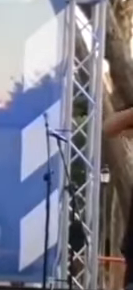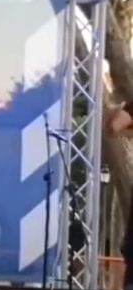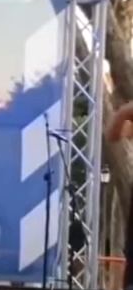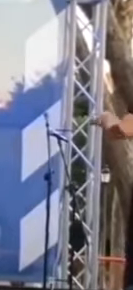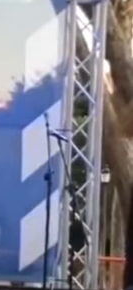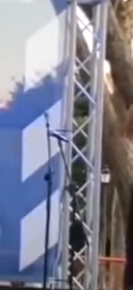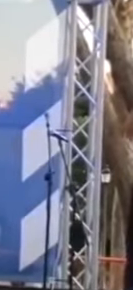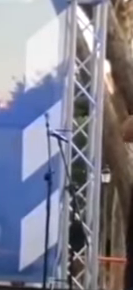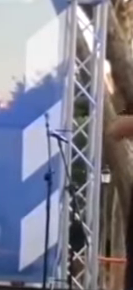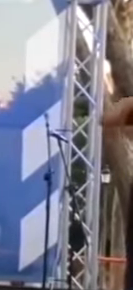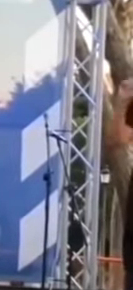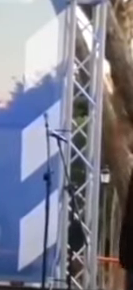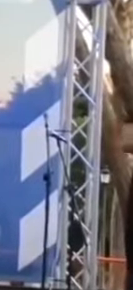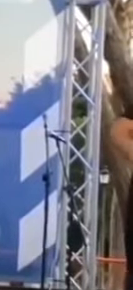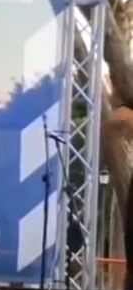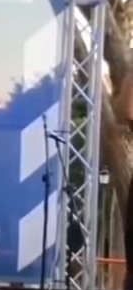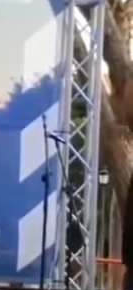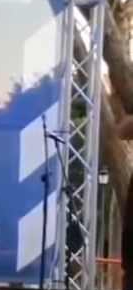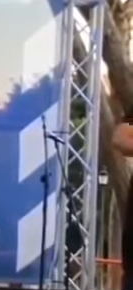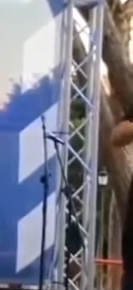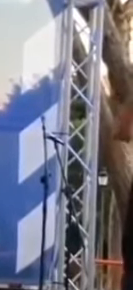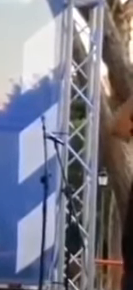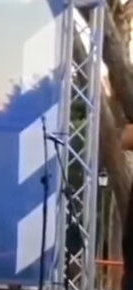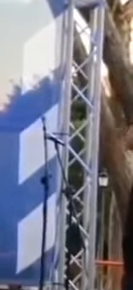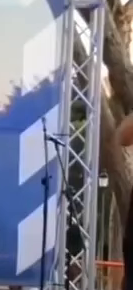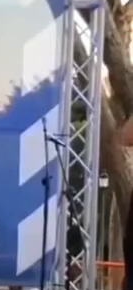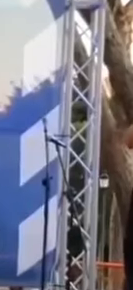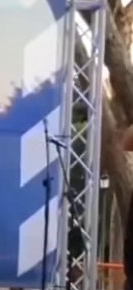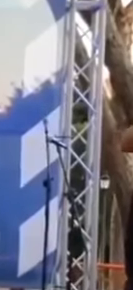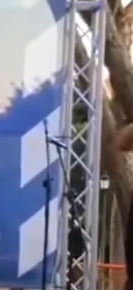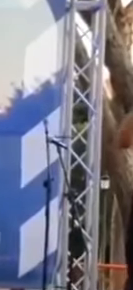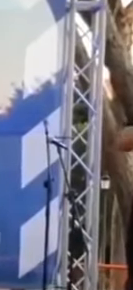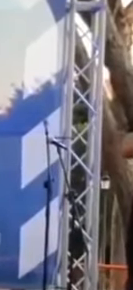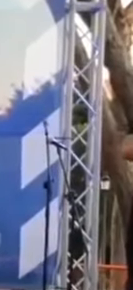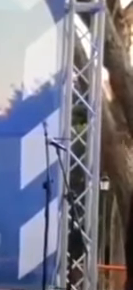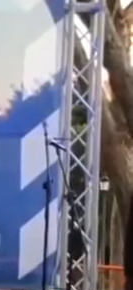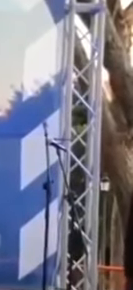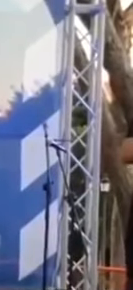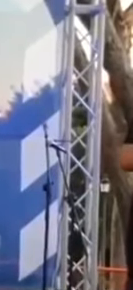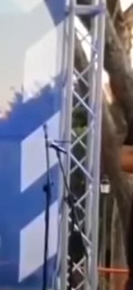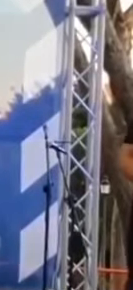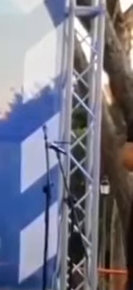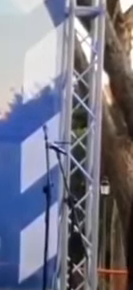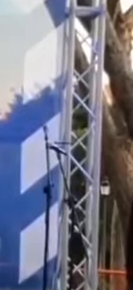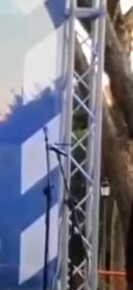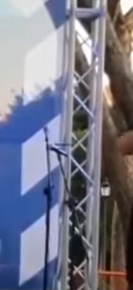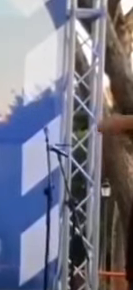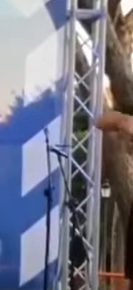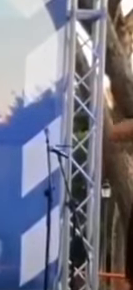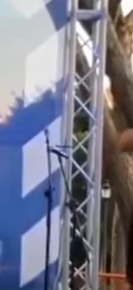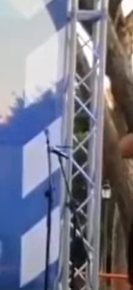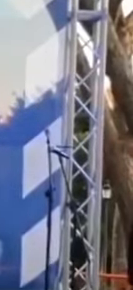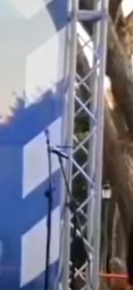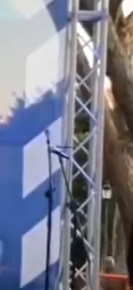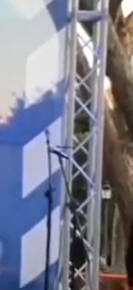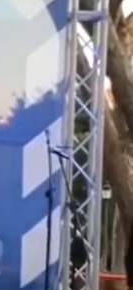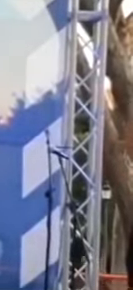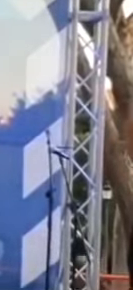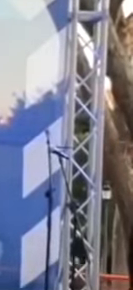la droga oppure più di 1000 euro a un immigrato richiedente asilo. Le abbiamo fatte noi queste